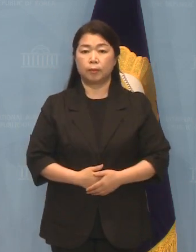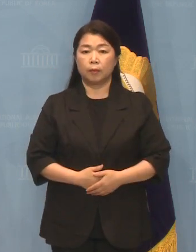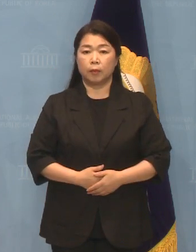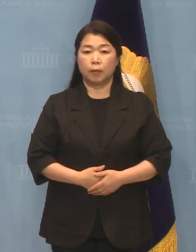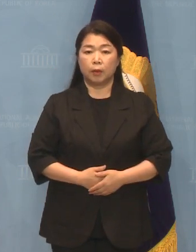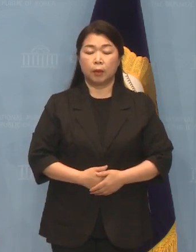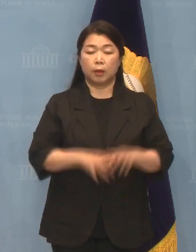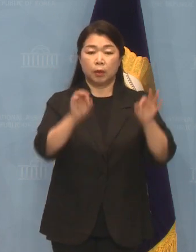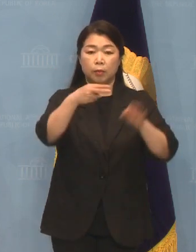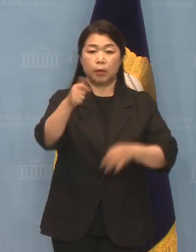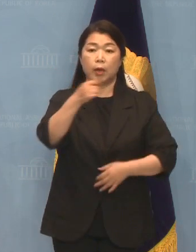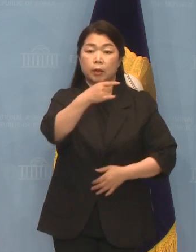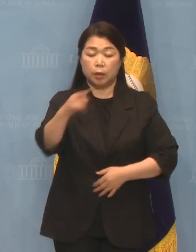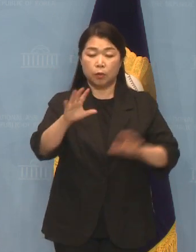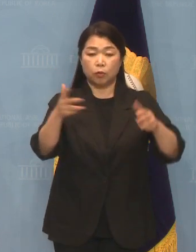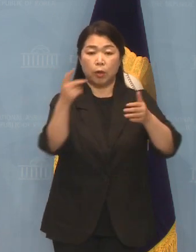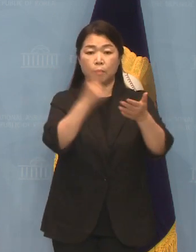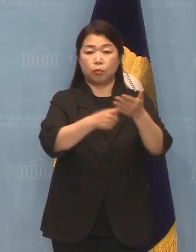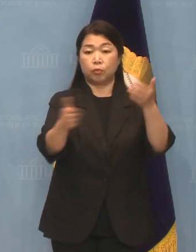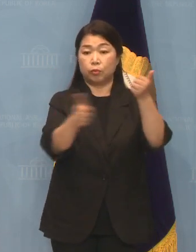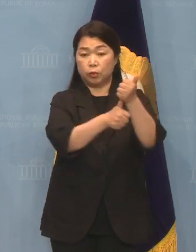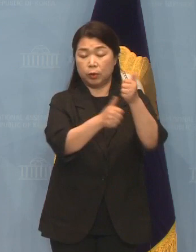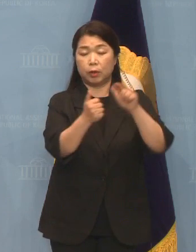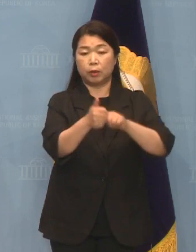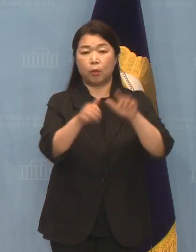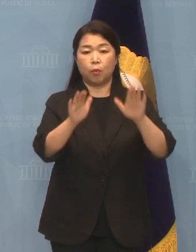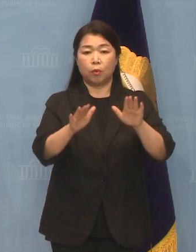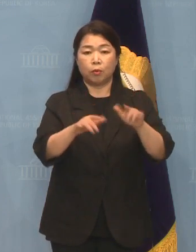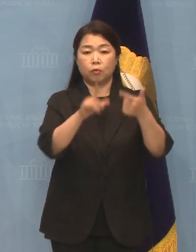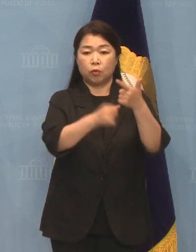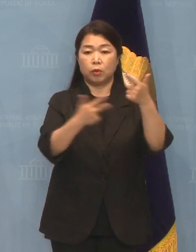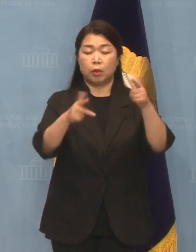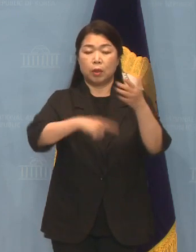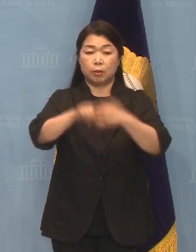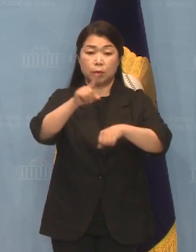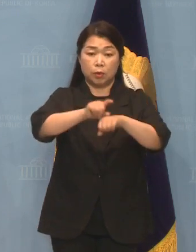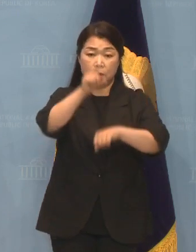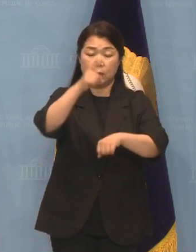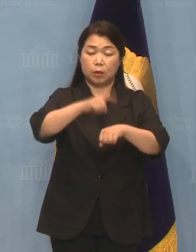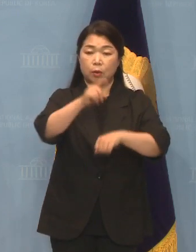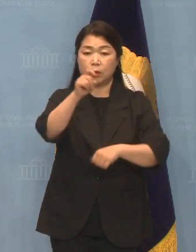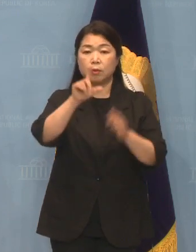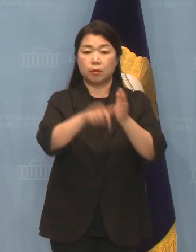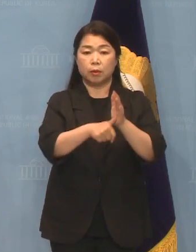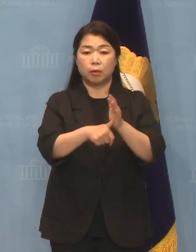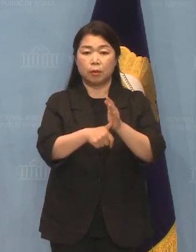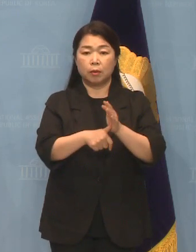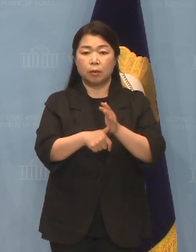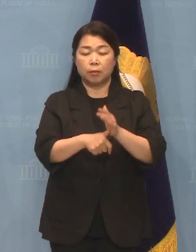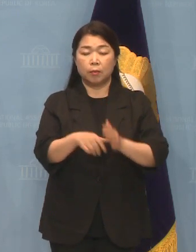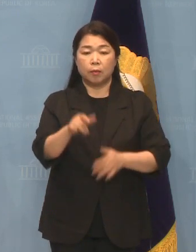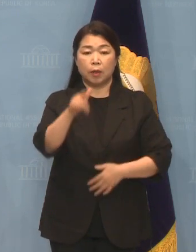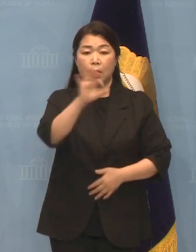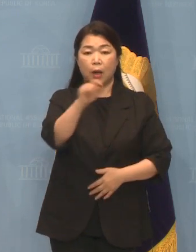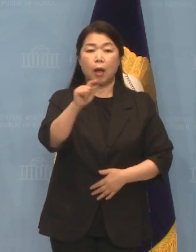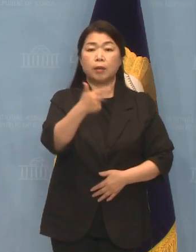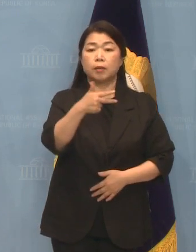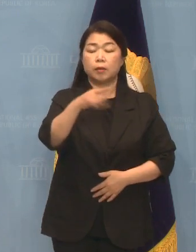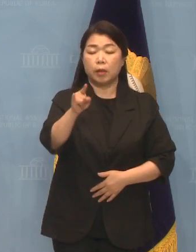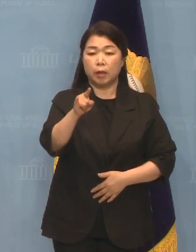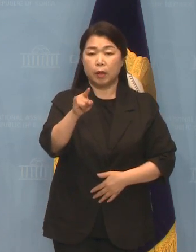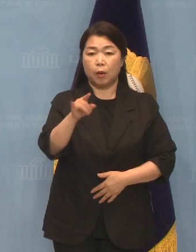그리고 김상희 국회 부의장은 오늘 6월 7일 오전 11시 부의장실에서 안제 로가르